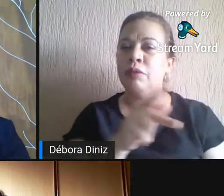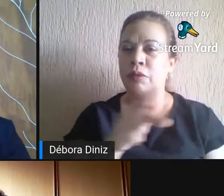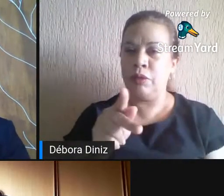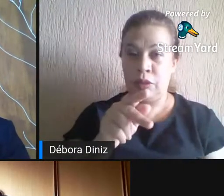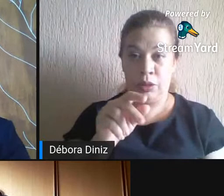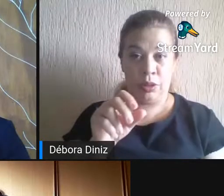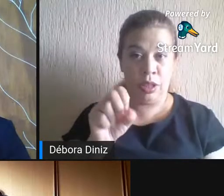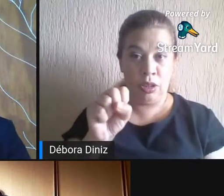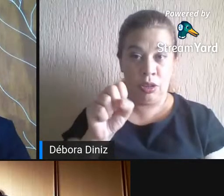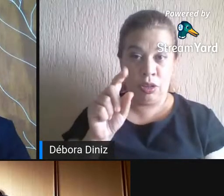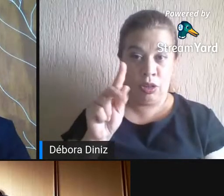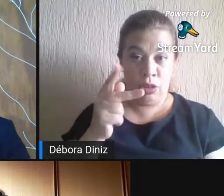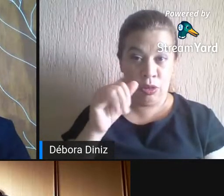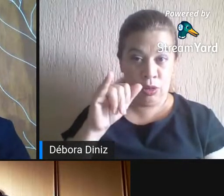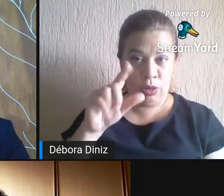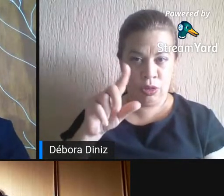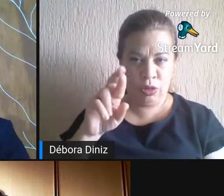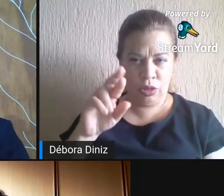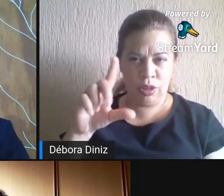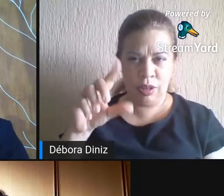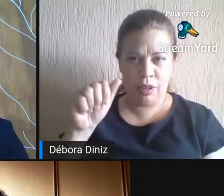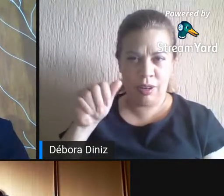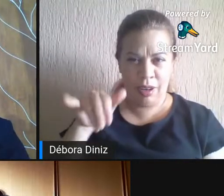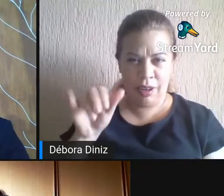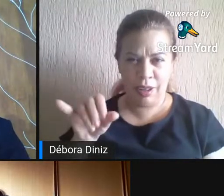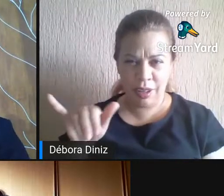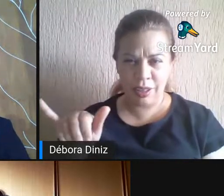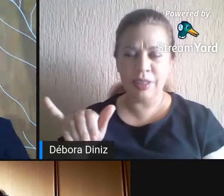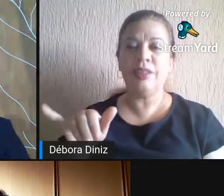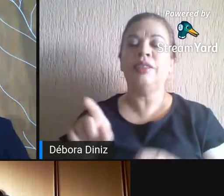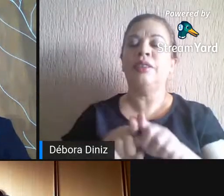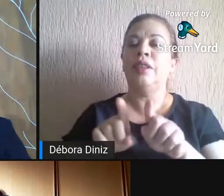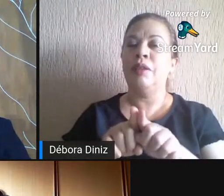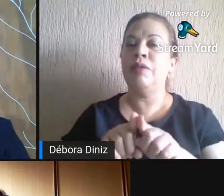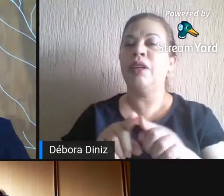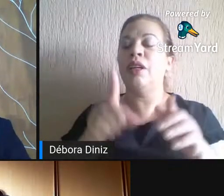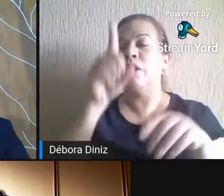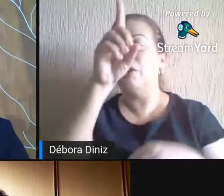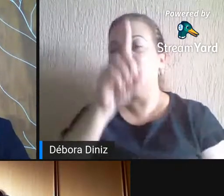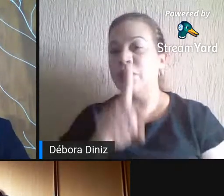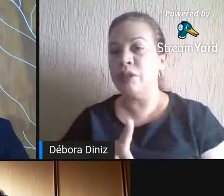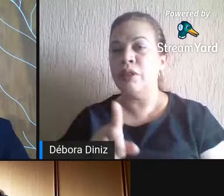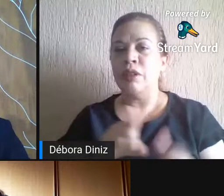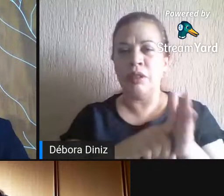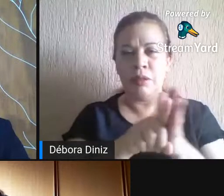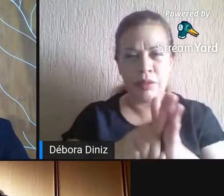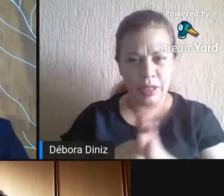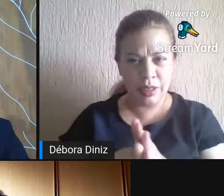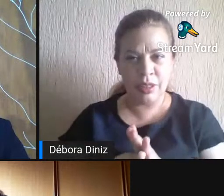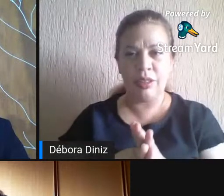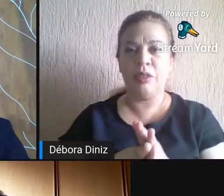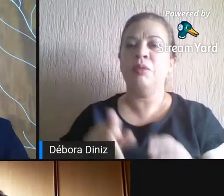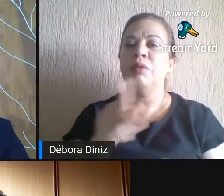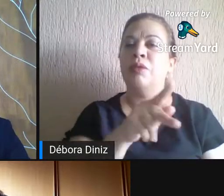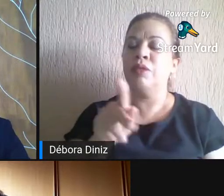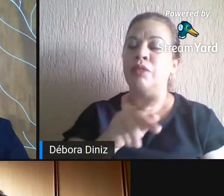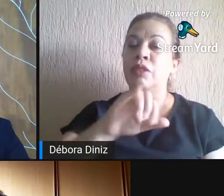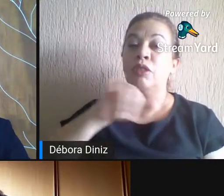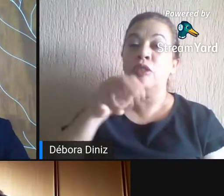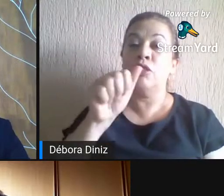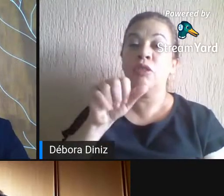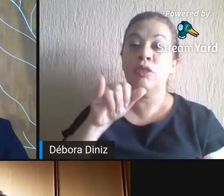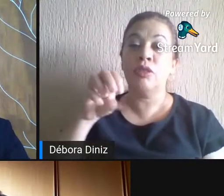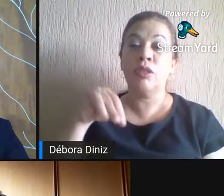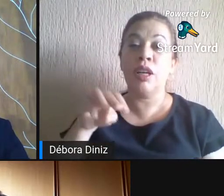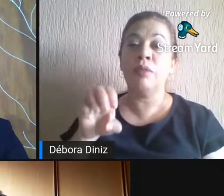Cristine Gonçalves, ao diretor de pesquisa e pós-graduação, professor Jaime José Silveira Neto. Claro, a todos